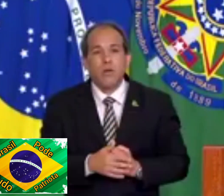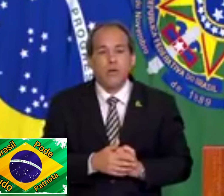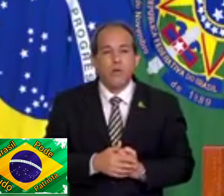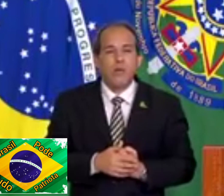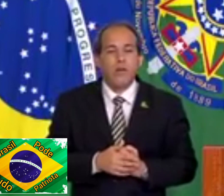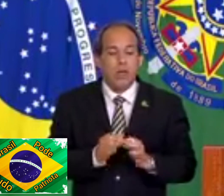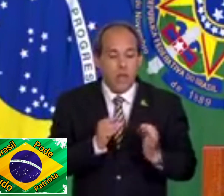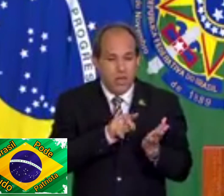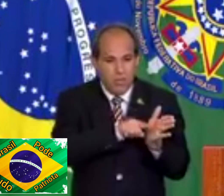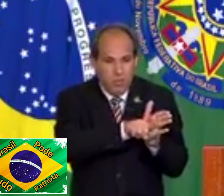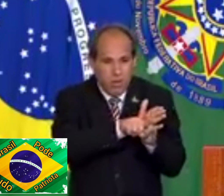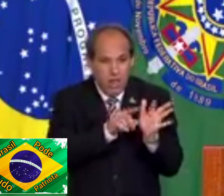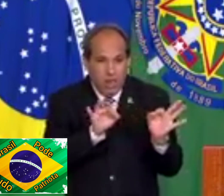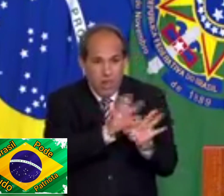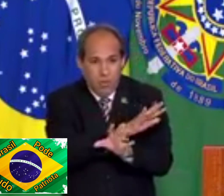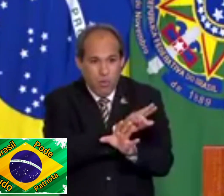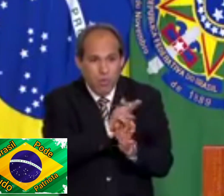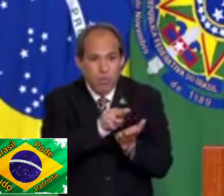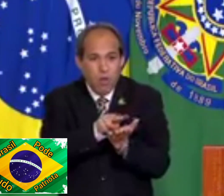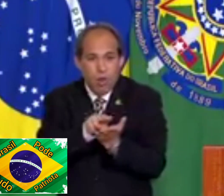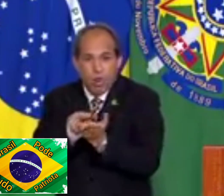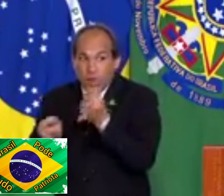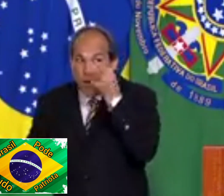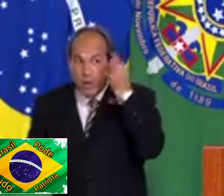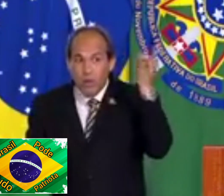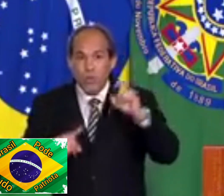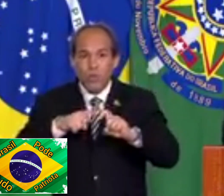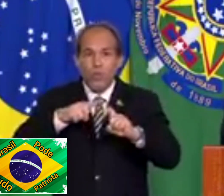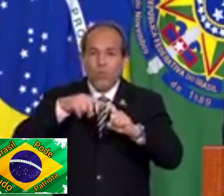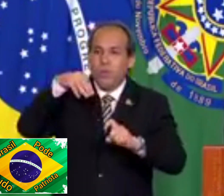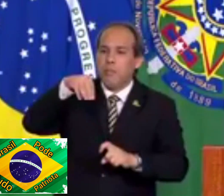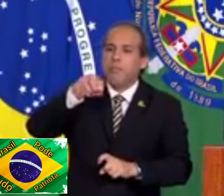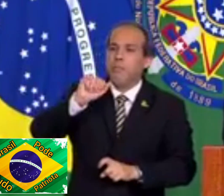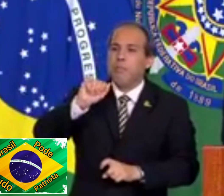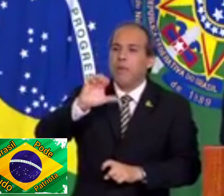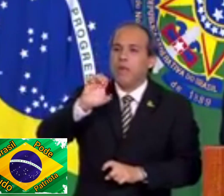o doutor Macedo falou uma coisa que me abalou.